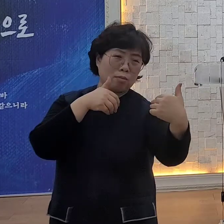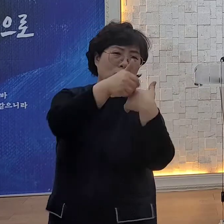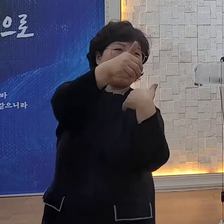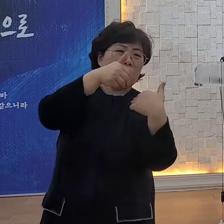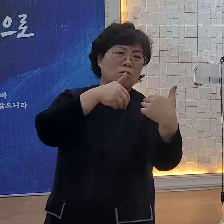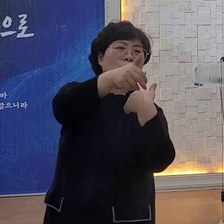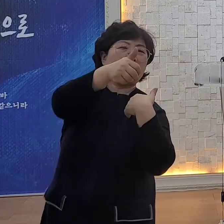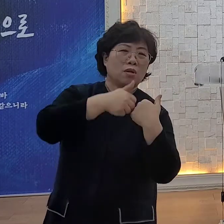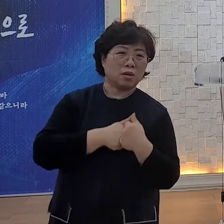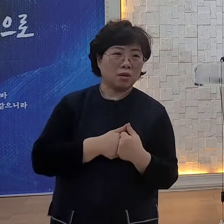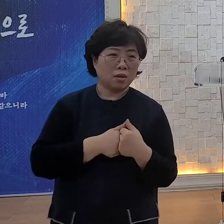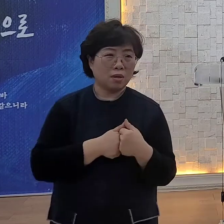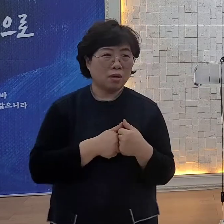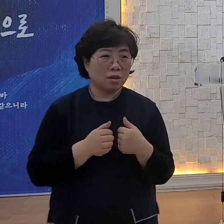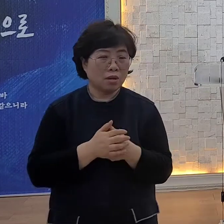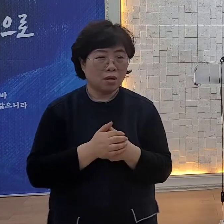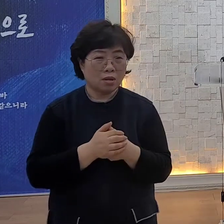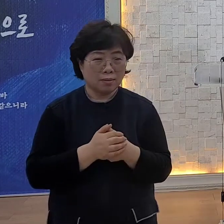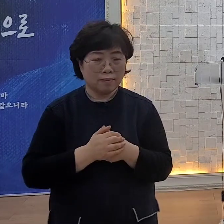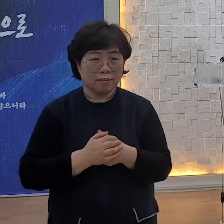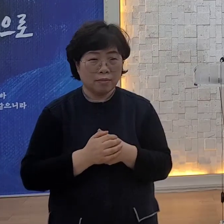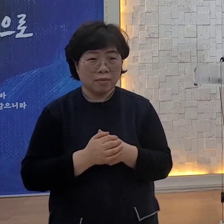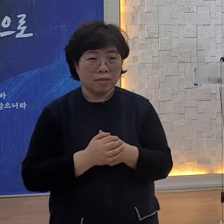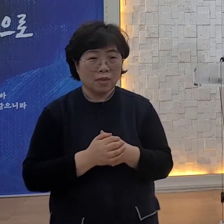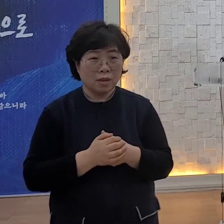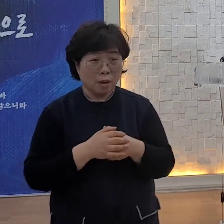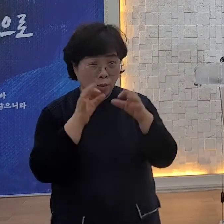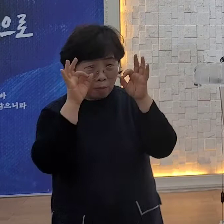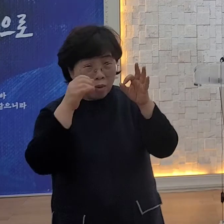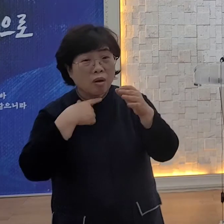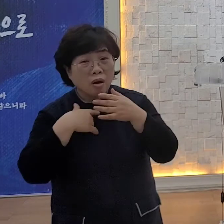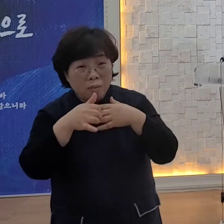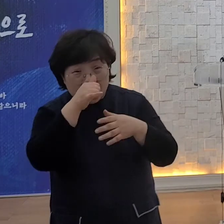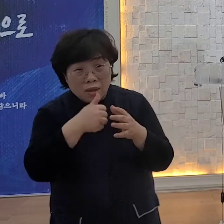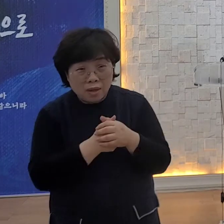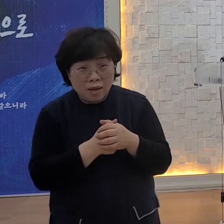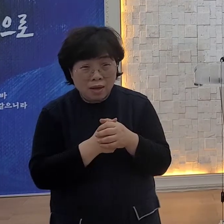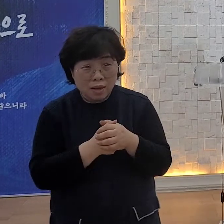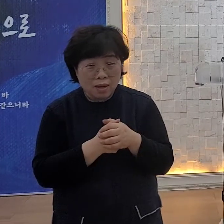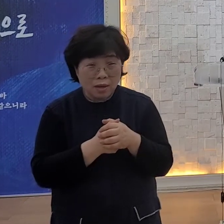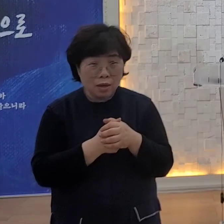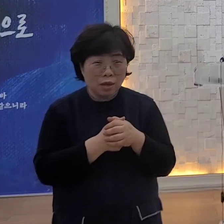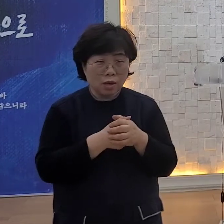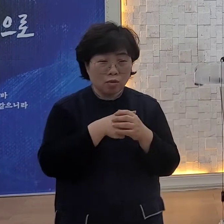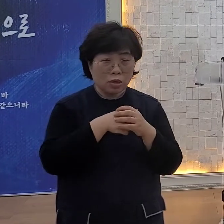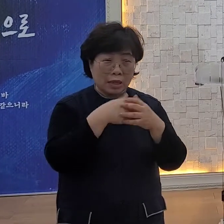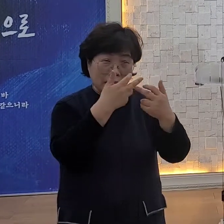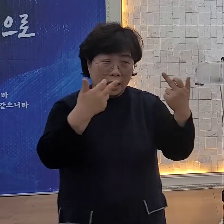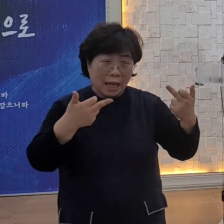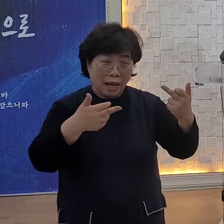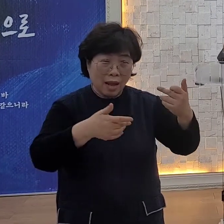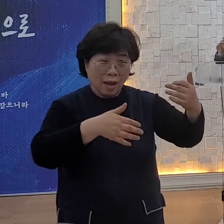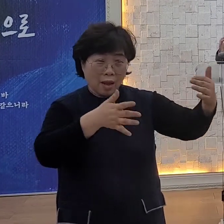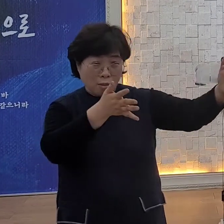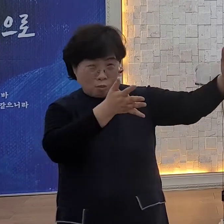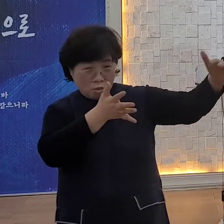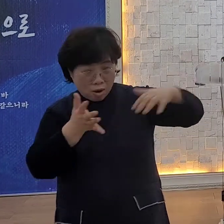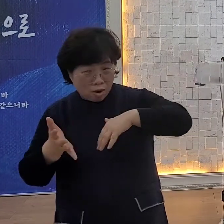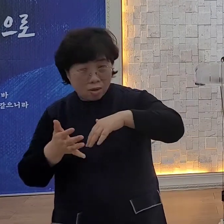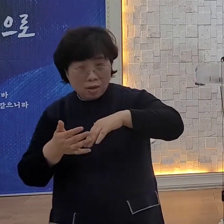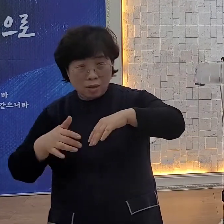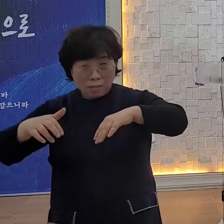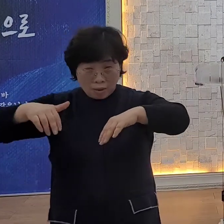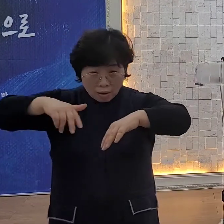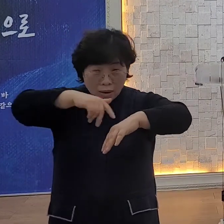물살 한번 여러분 경험해 보셨어요? 저 어릴 때 강가에 있다가요, 이 홍수가 되면 물이 금방